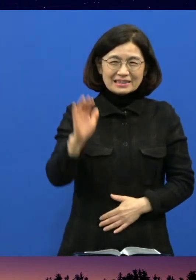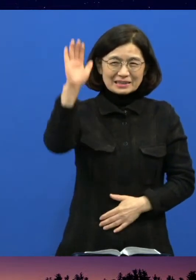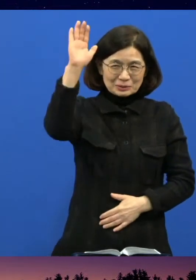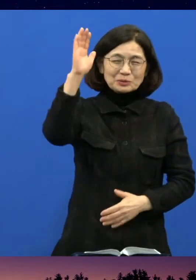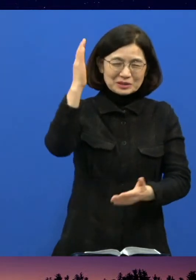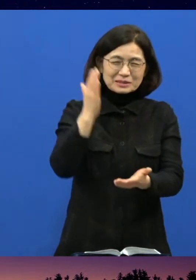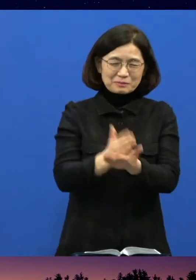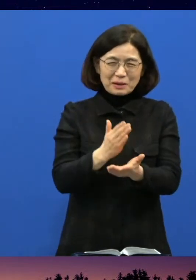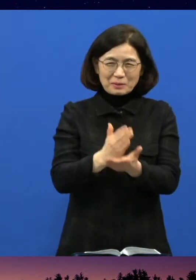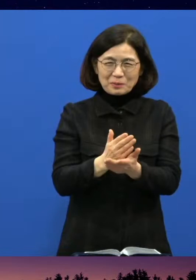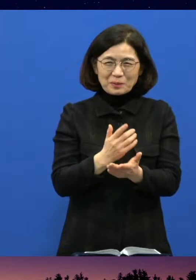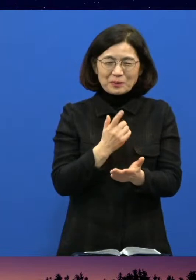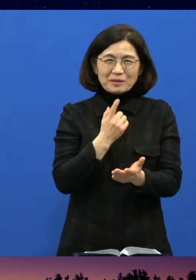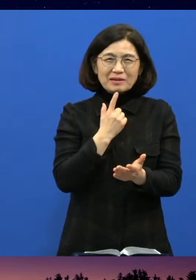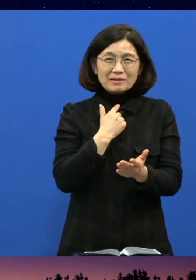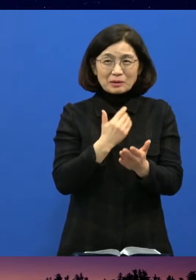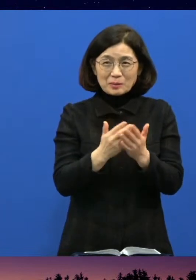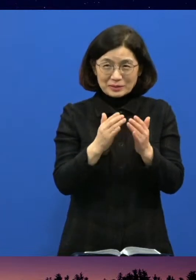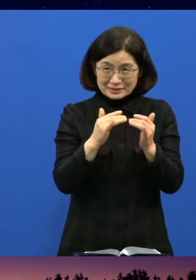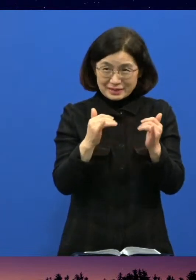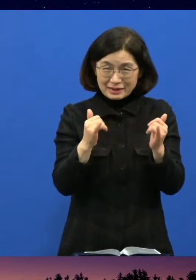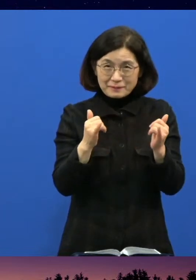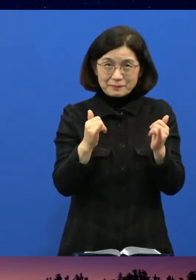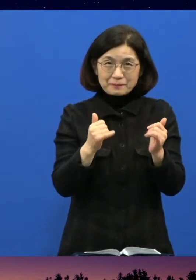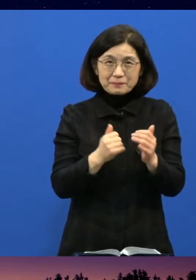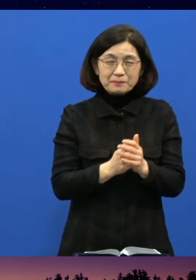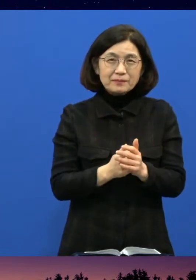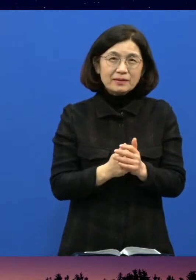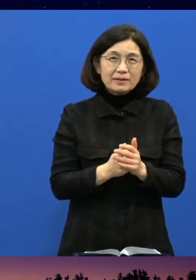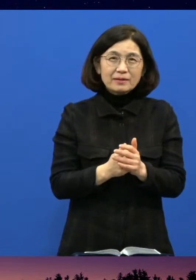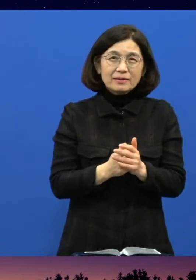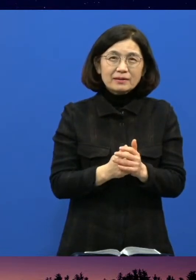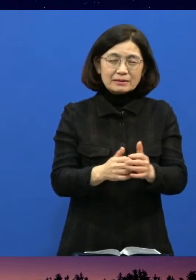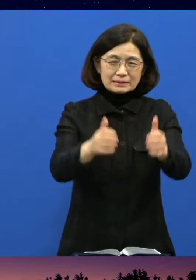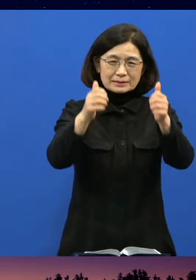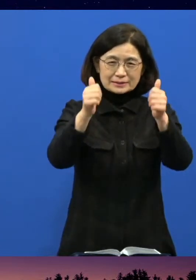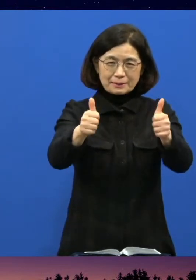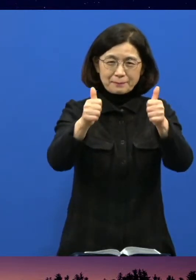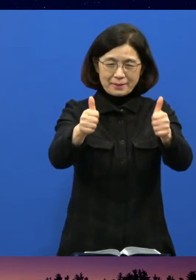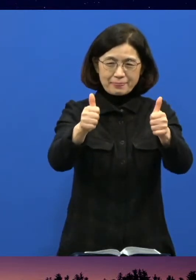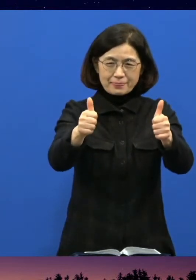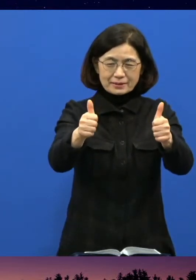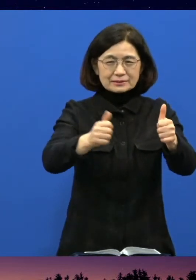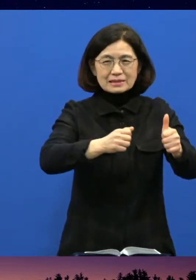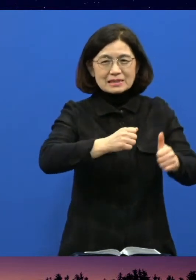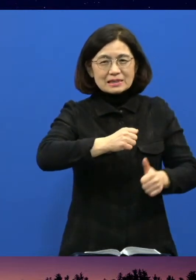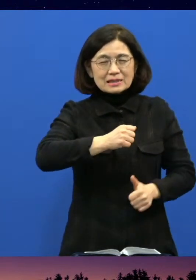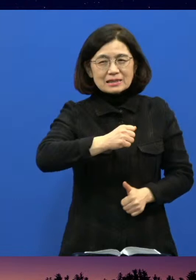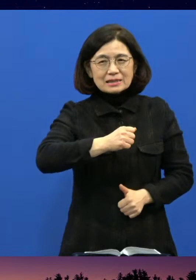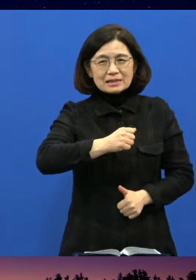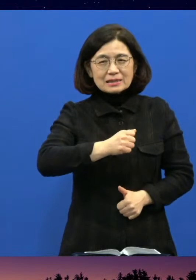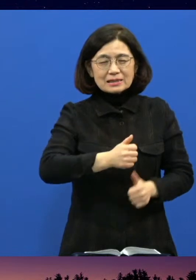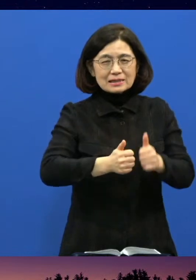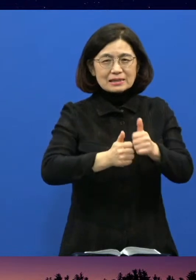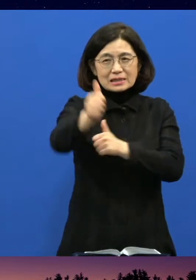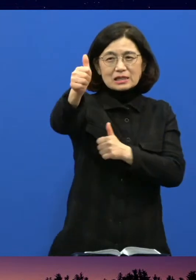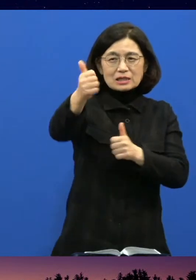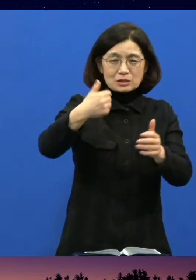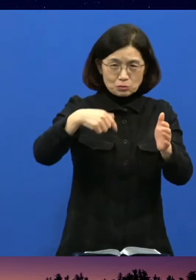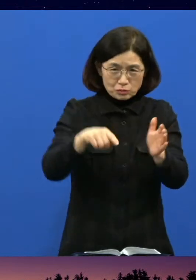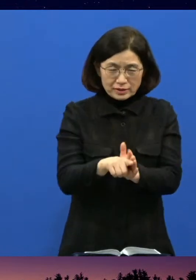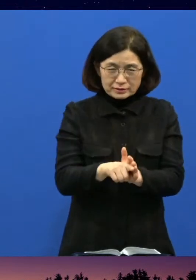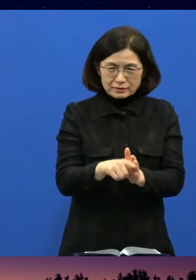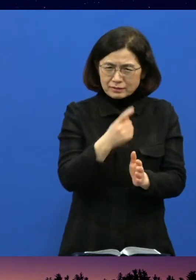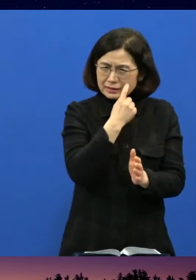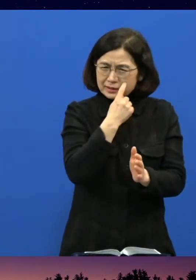이걸 경험해 보신 분은 지긋지긋할 거예요. 그 소송을 계속하는데 승소하기 위해서 어떤 때는 뭐 정인 채택도 해야